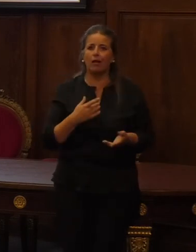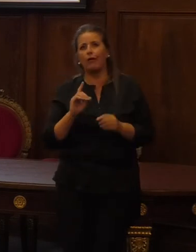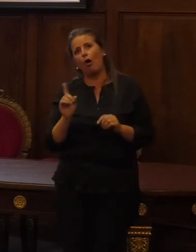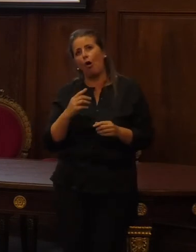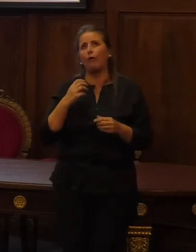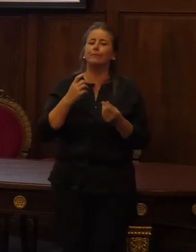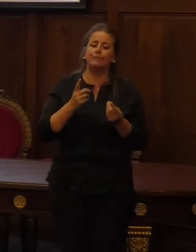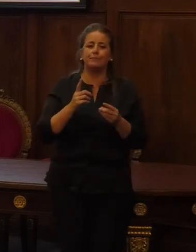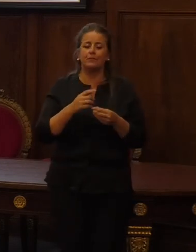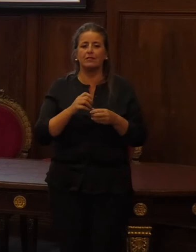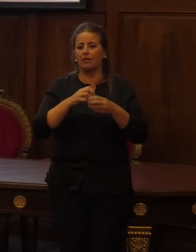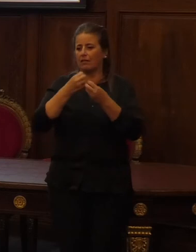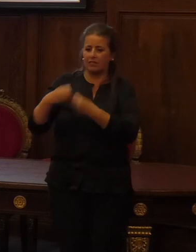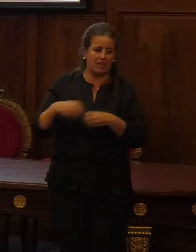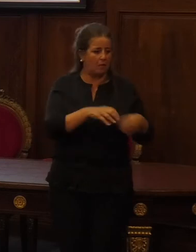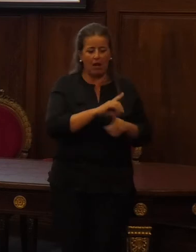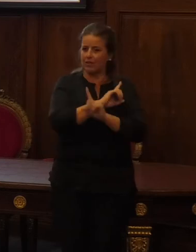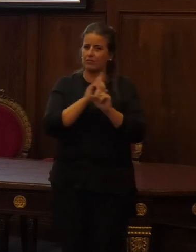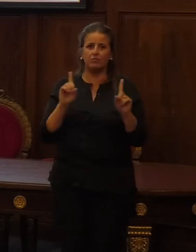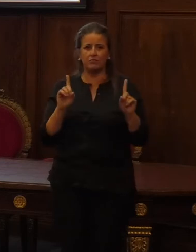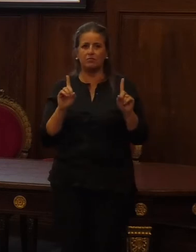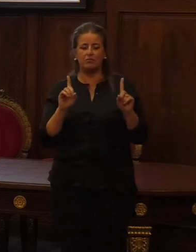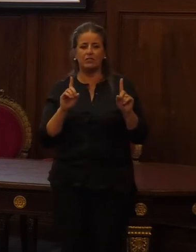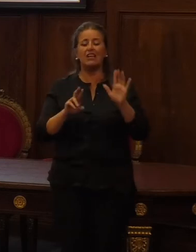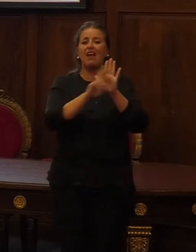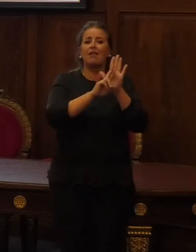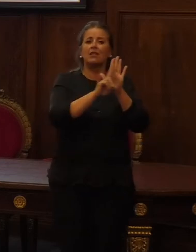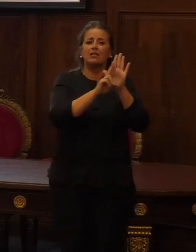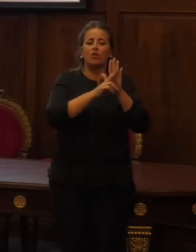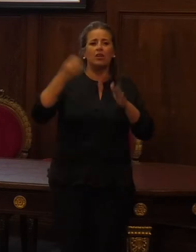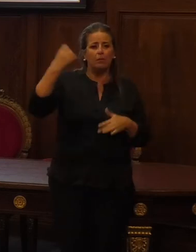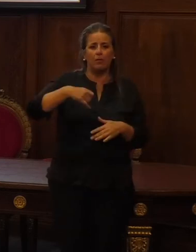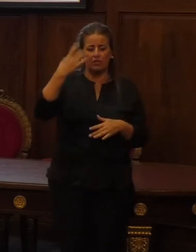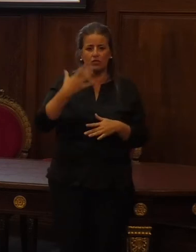hay que desarmarla. Esto es la reglamentación de la profesión.